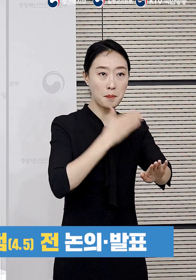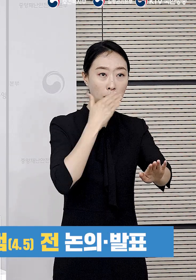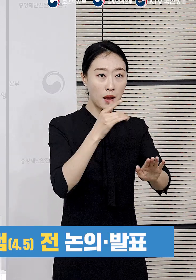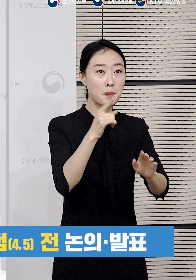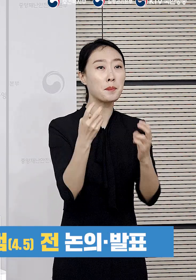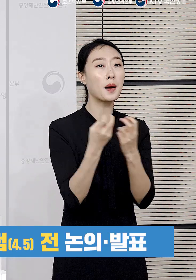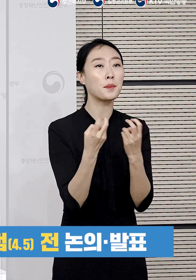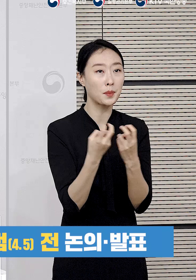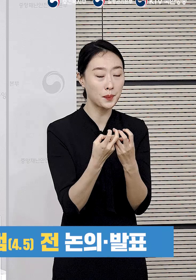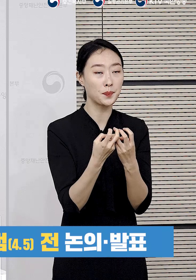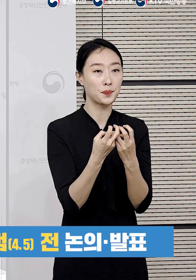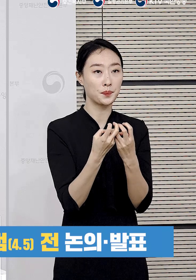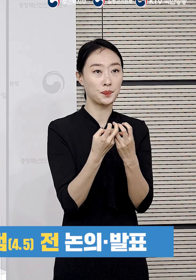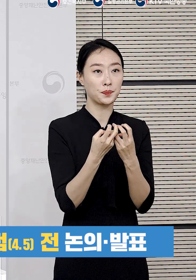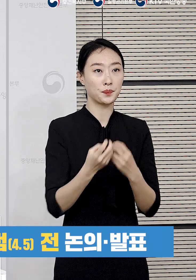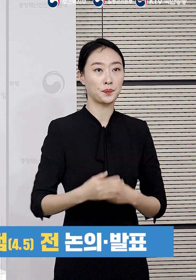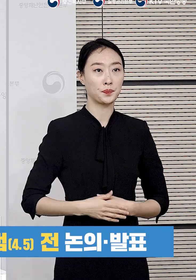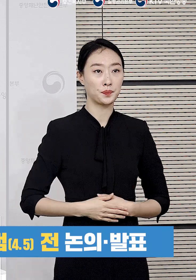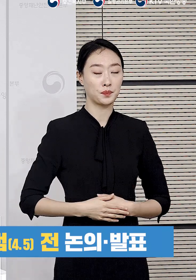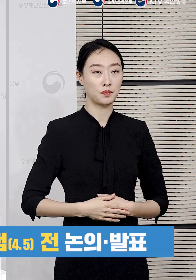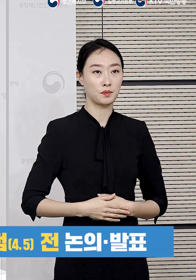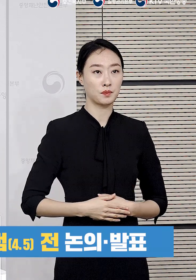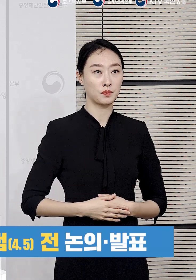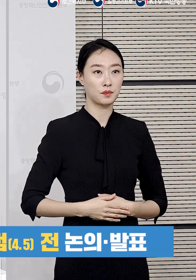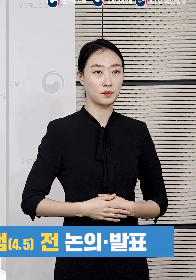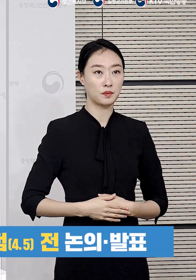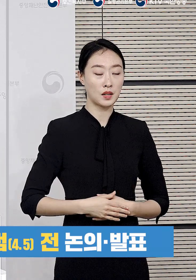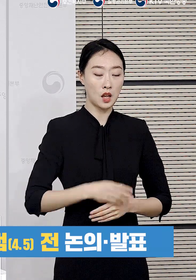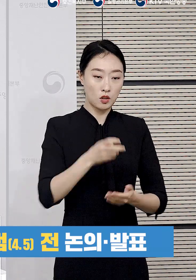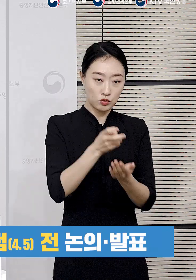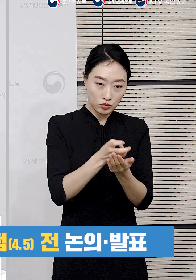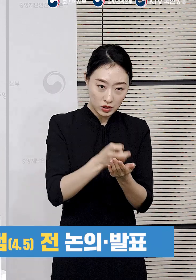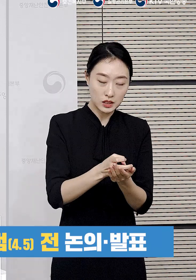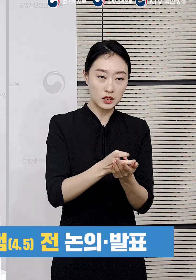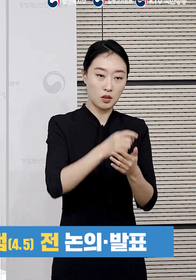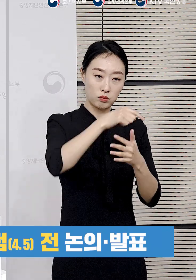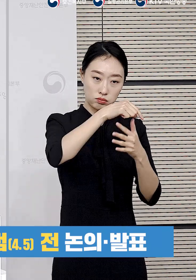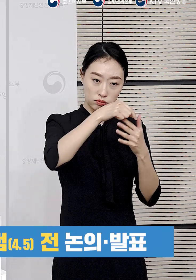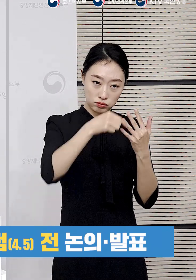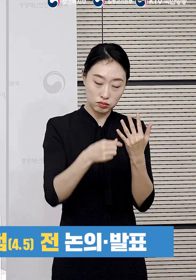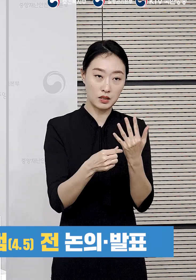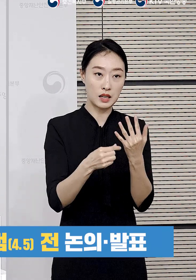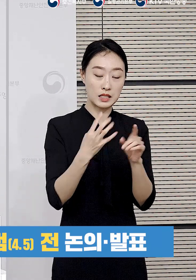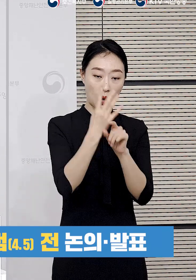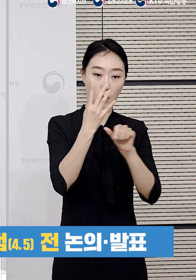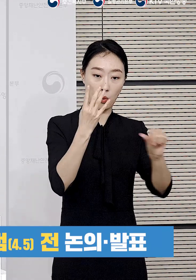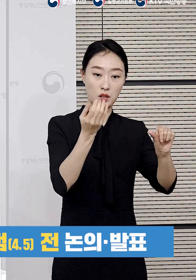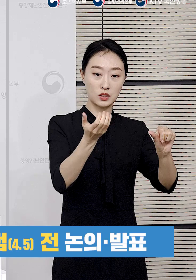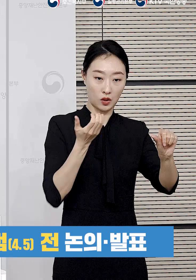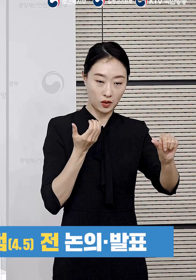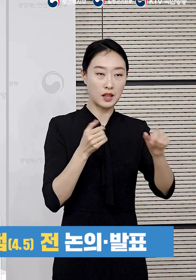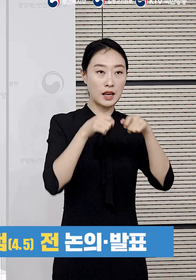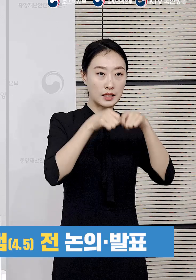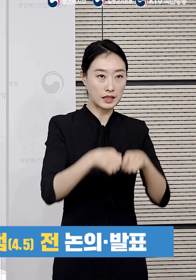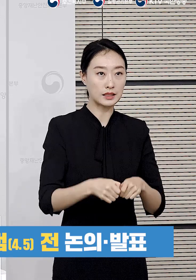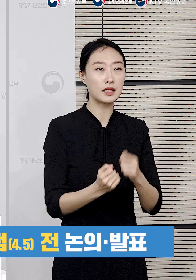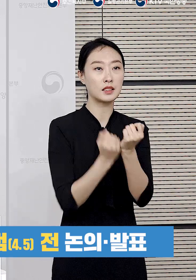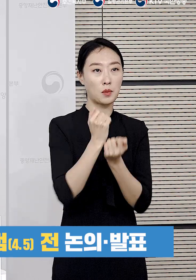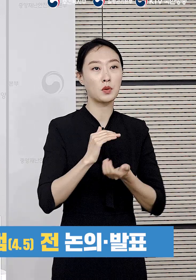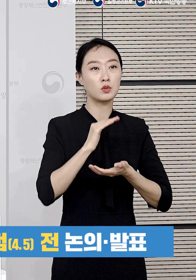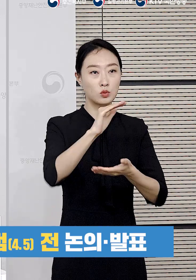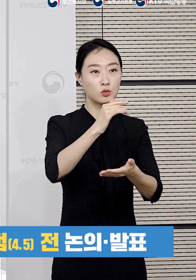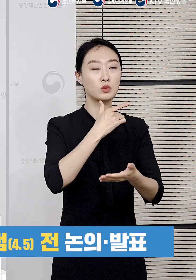또 국민들이 어떠한 어떤 행동을 하셔야 되는지 이런 부분에 대해서 보다 이제 상세한 안내를 이제 드리고자